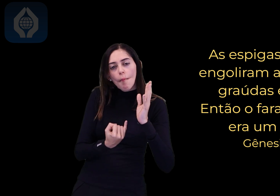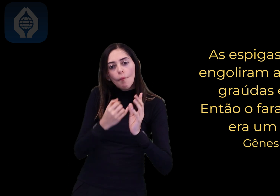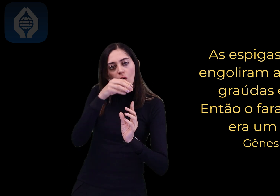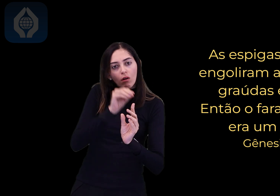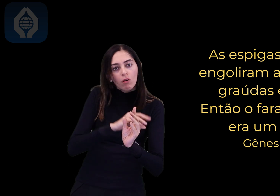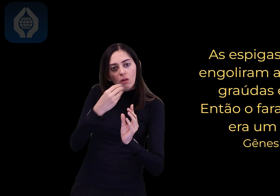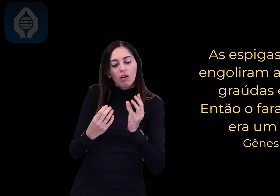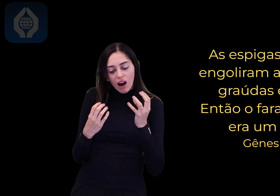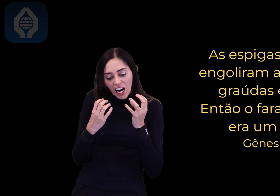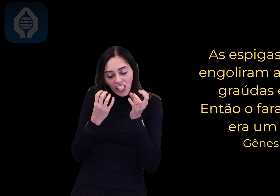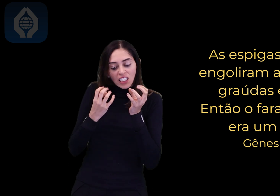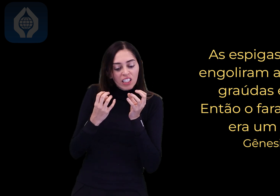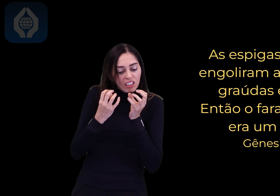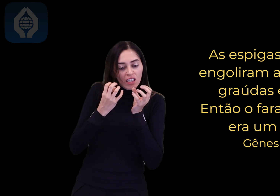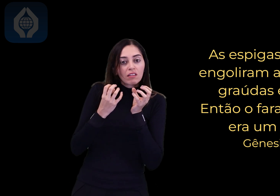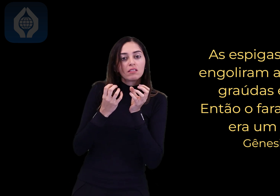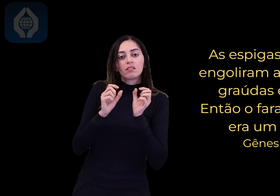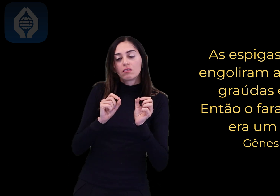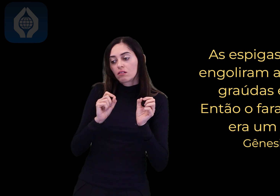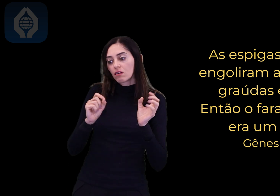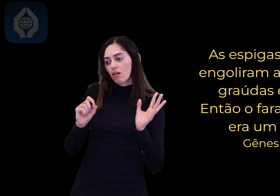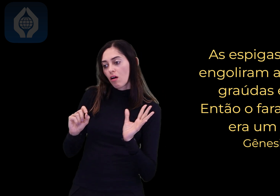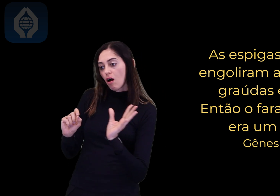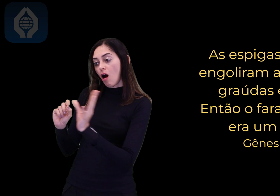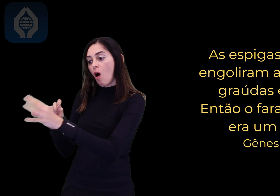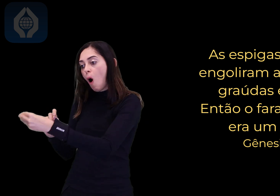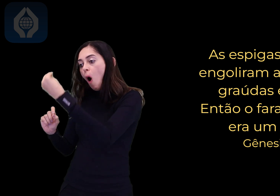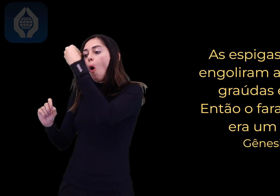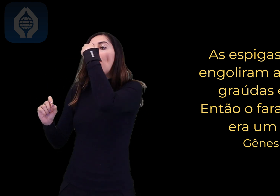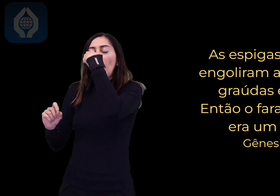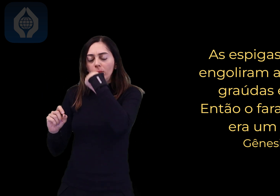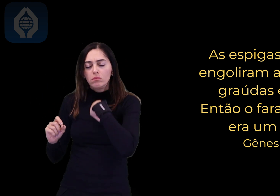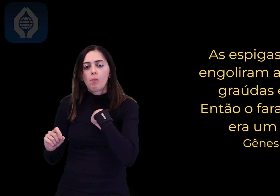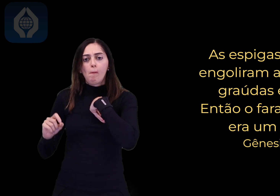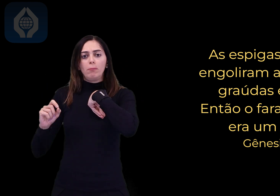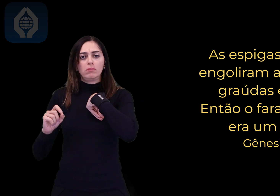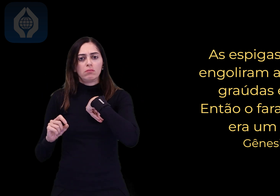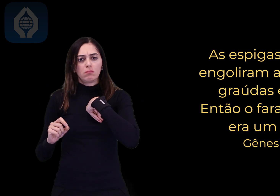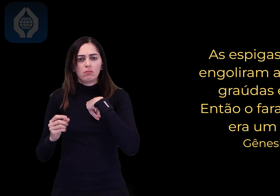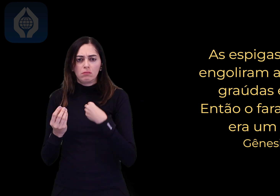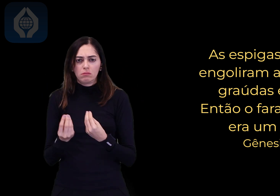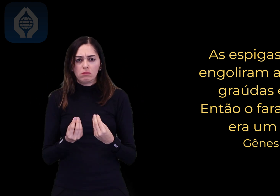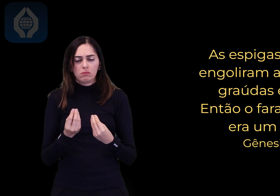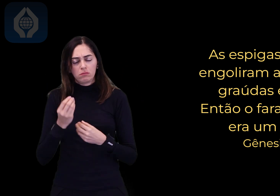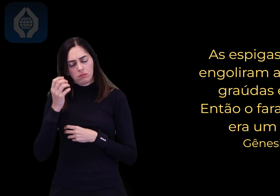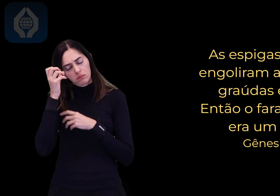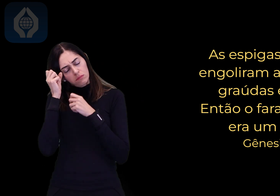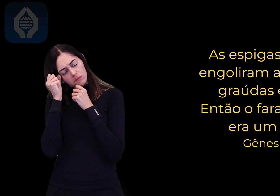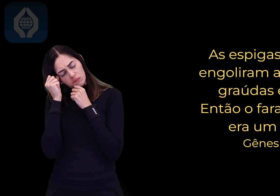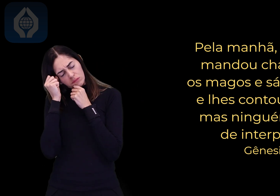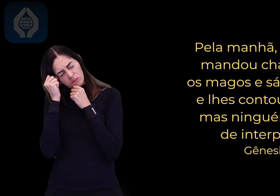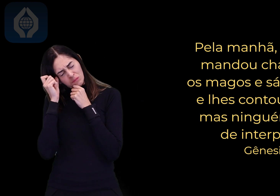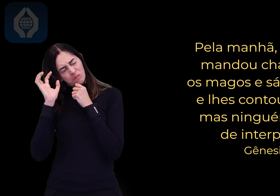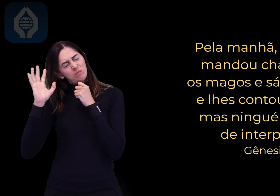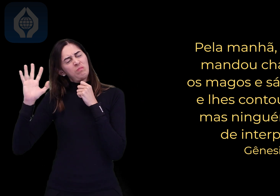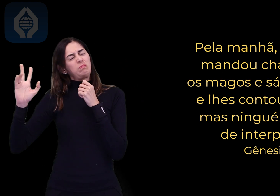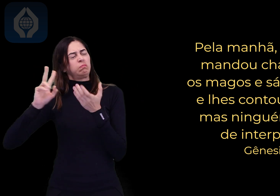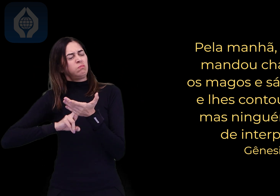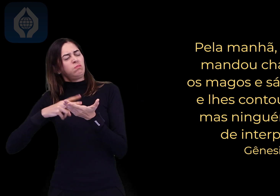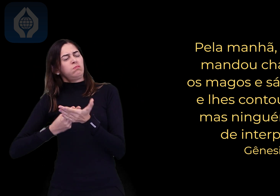miradas engoliram as 7 espigas graúdas e cheias. Então o Faraó acordou, era um sonho. Pela manhã, perturbado,